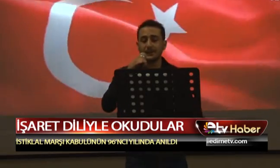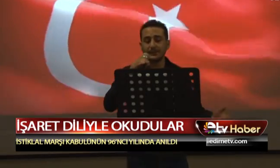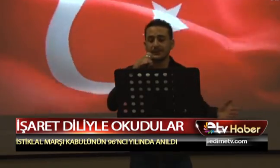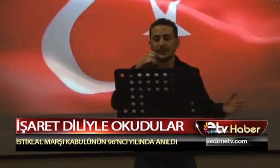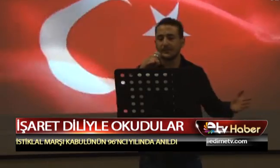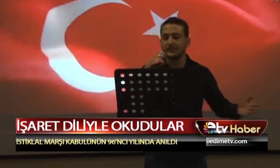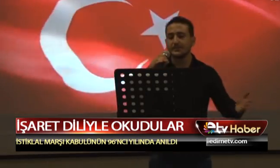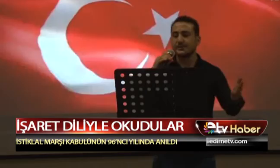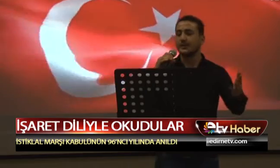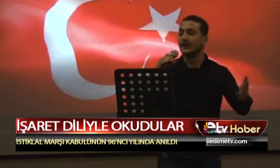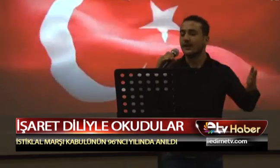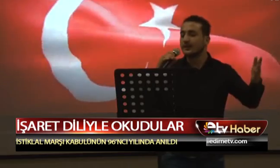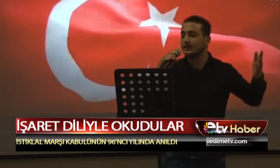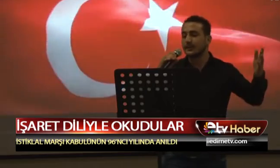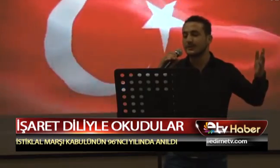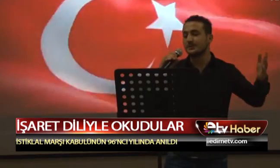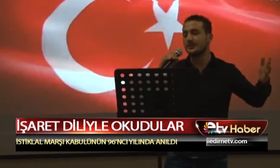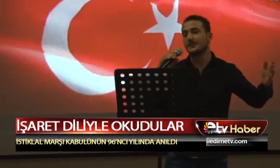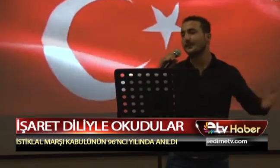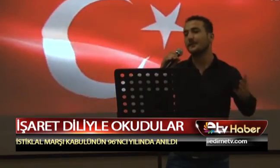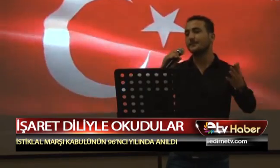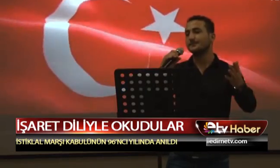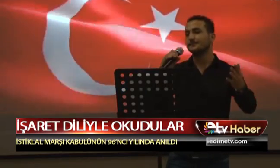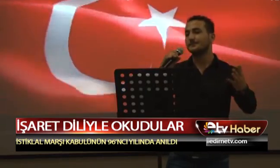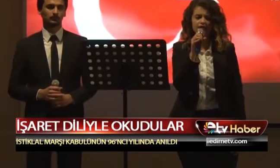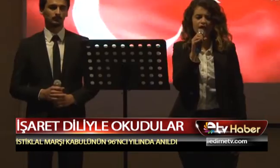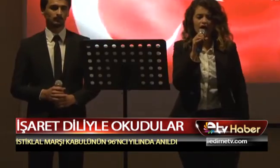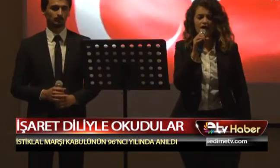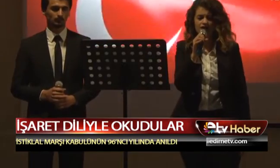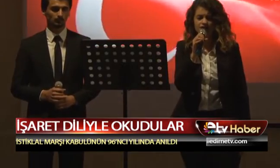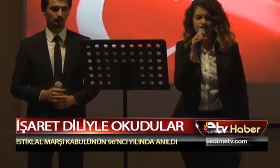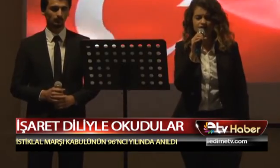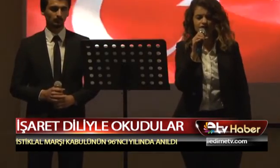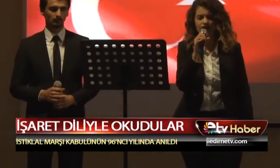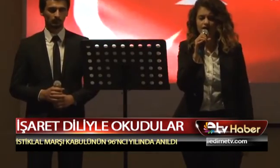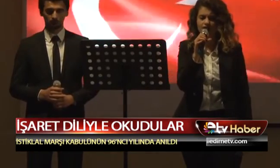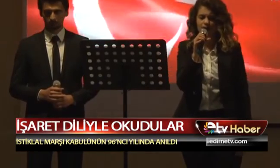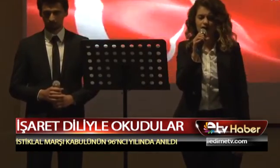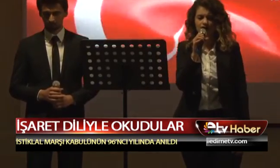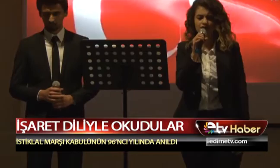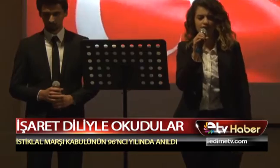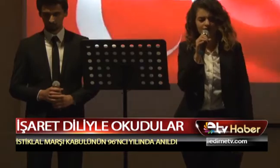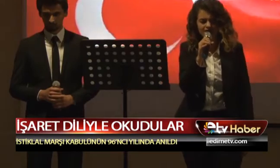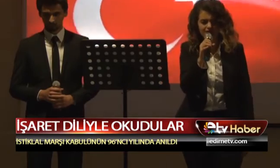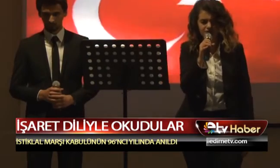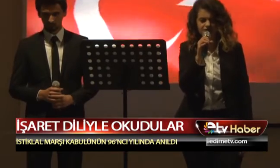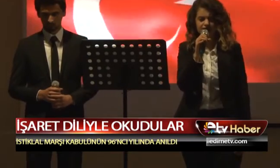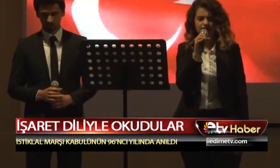Gelinim gibi için kalkıp geçmişe sevemem. Hakkıdır, hakka tapan milletimin